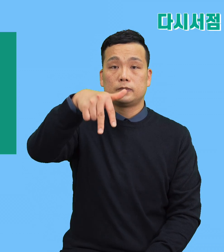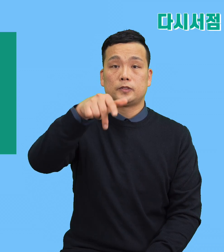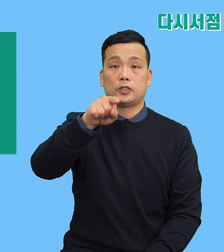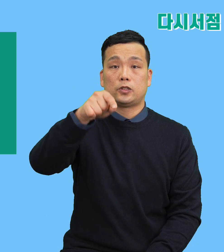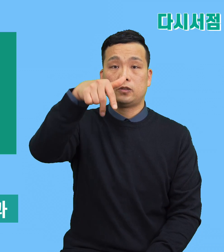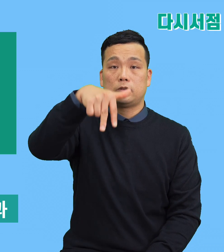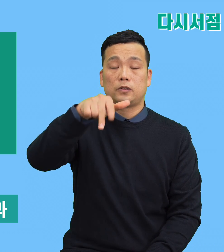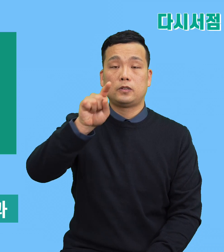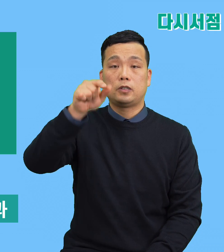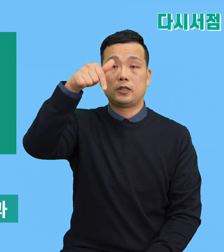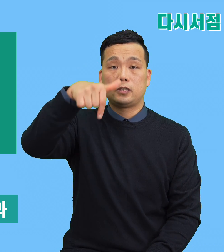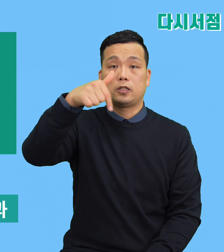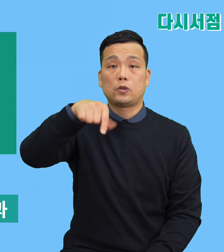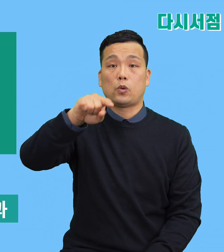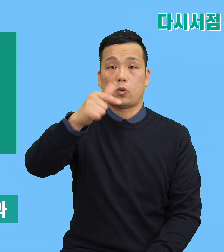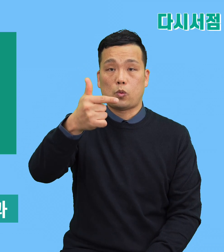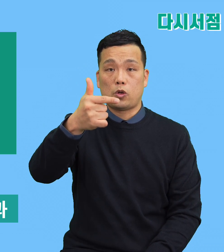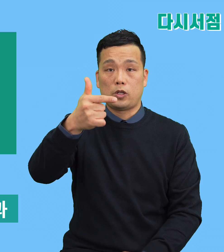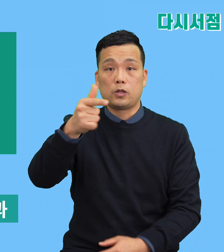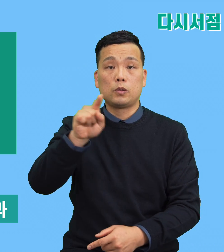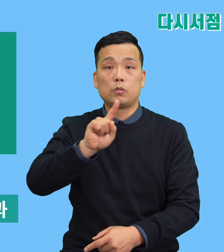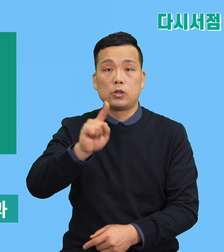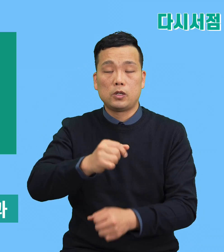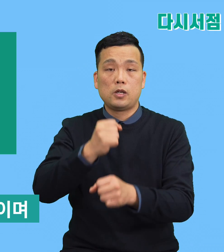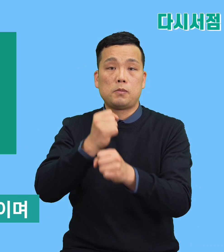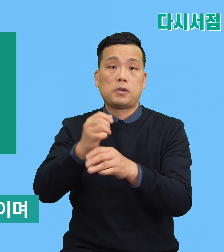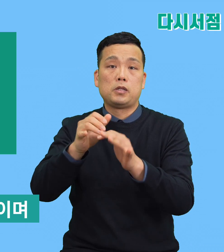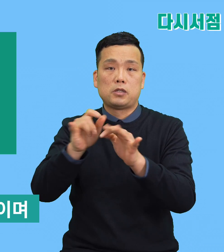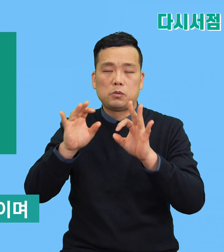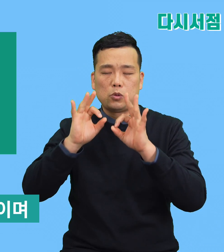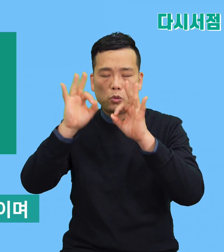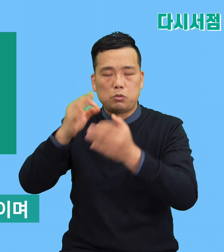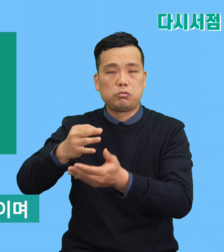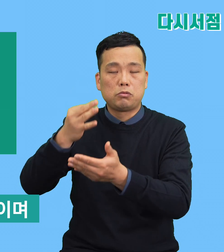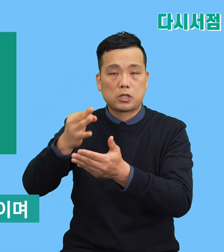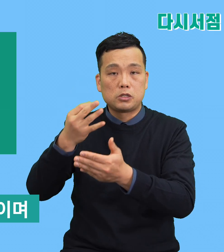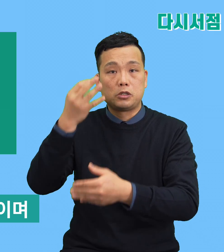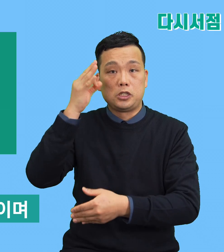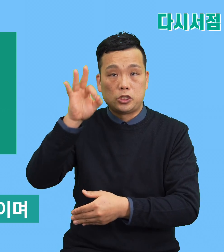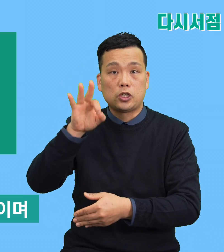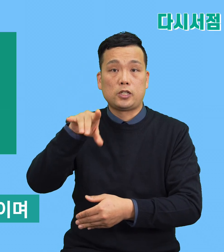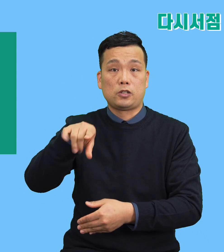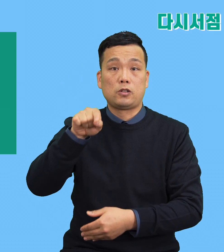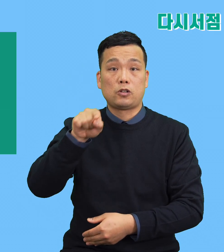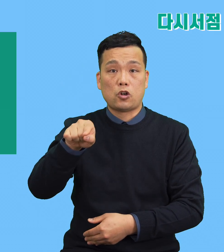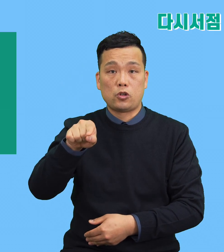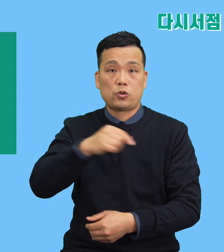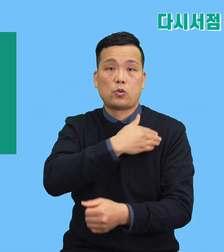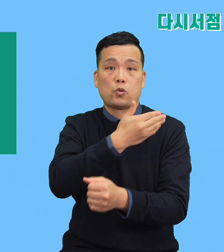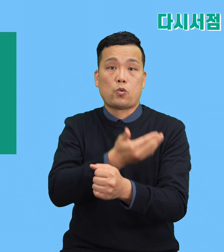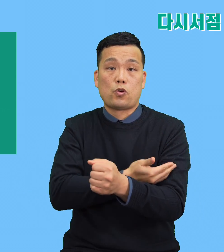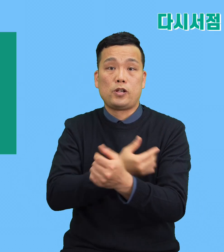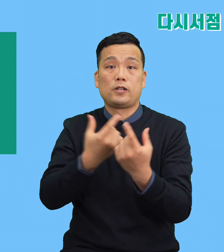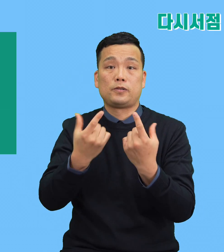저작권. 저작권은 창작자의 노력과 가치를 인정하는 첫 걸음이며